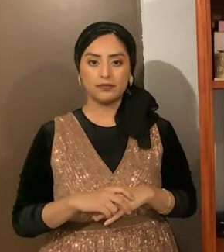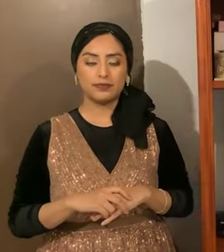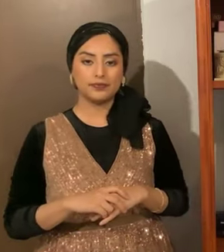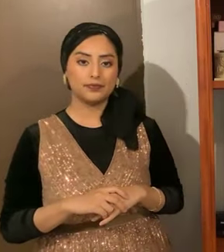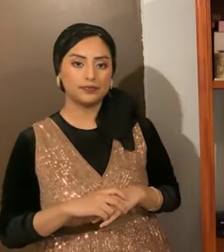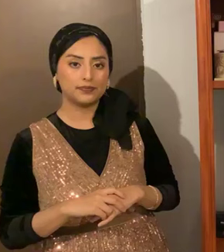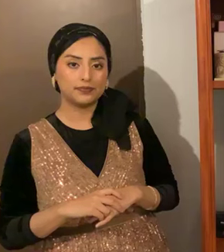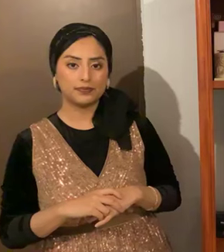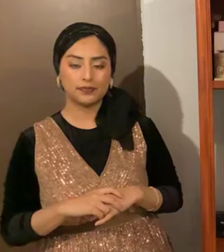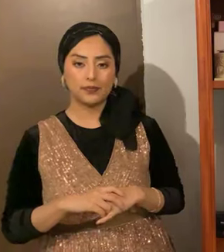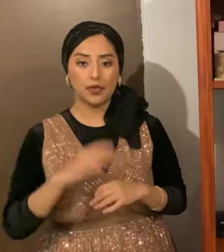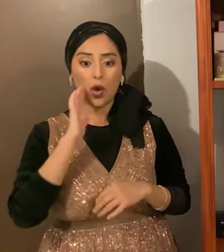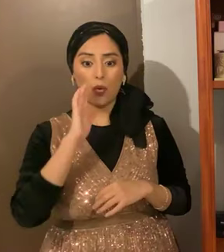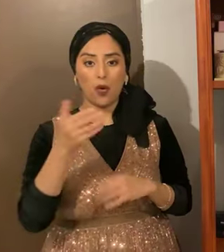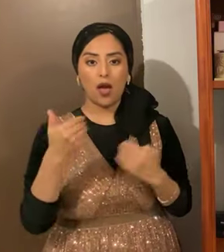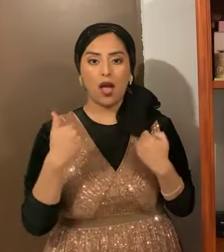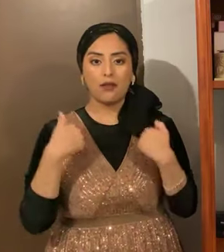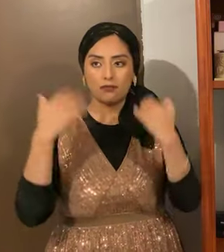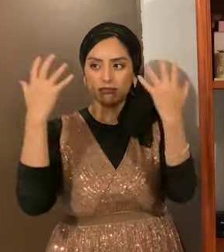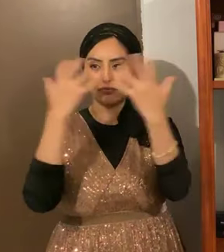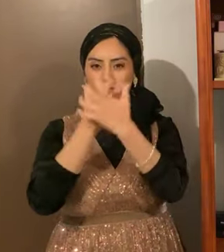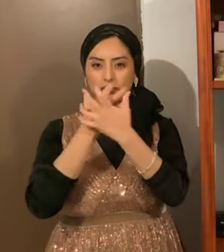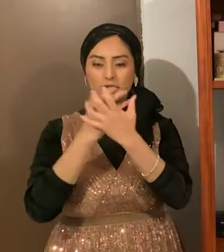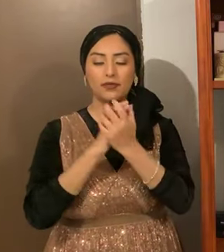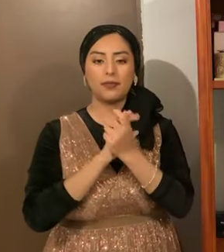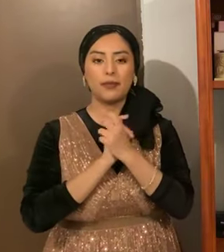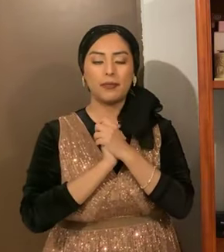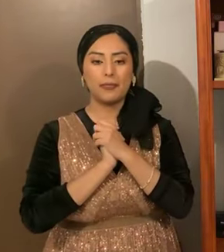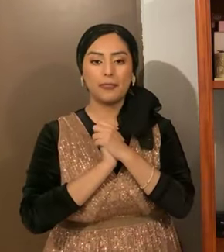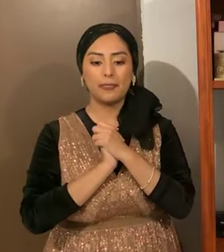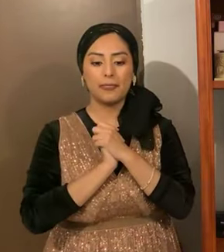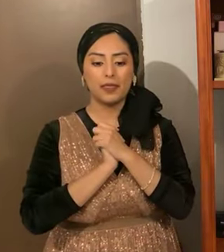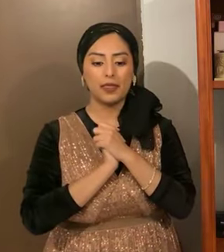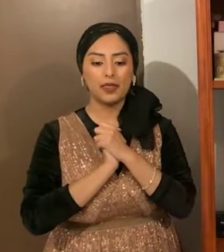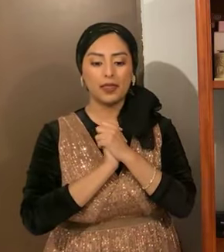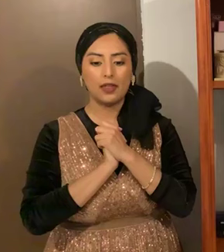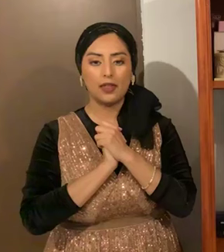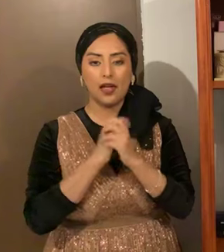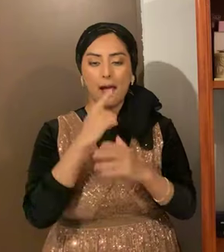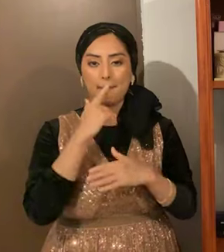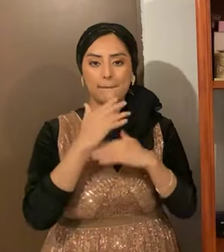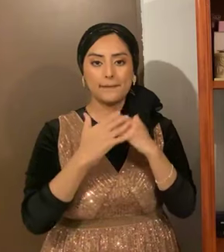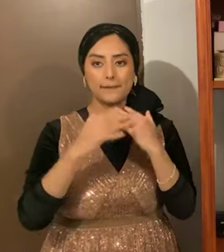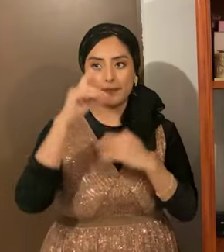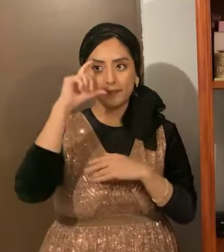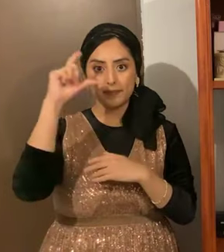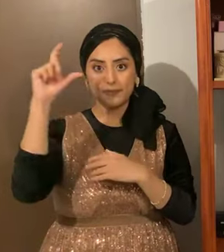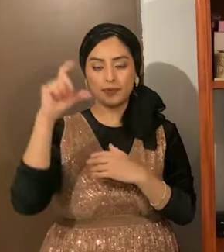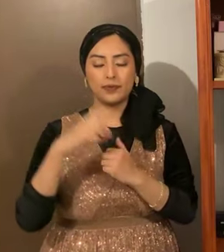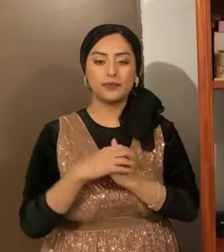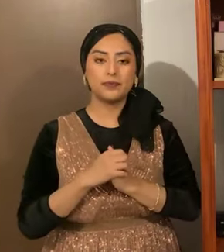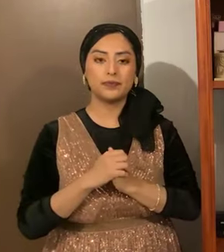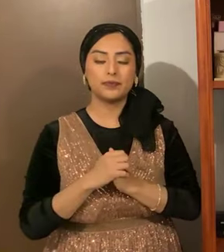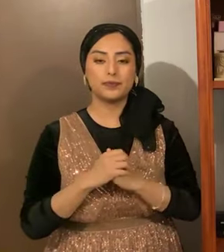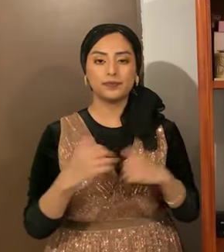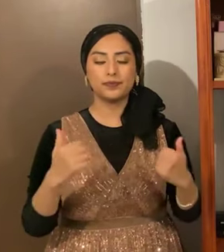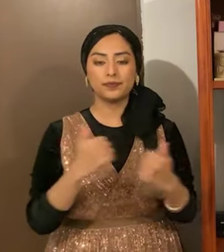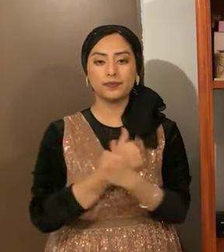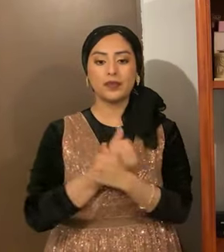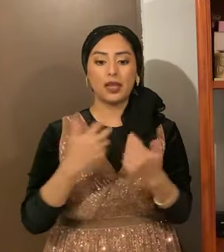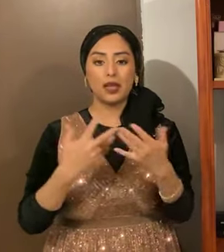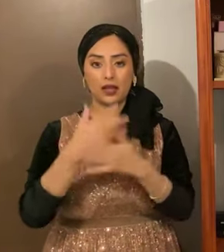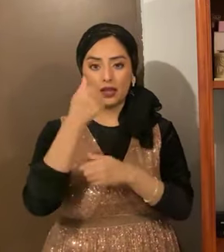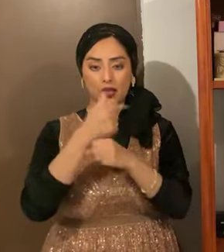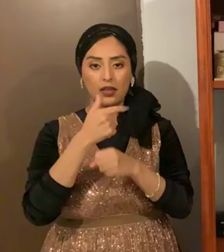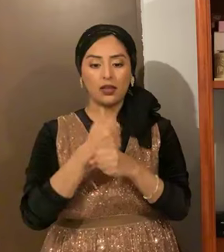hay penumbra. ¿Se acuerdan? Eclipses penumbrales. Bueno, entonces esto va a ser una luna de sangre. Ahora, por amor a los